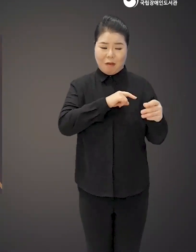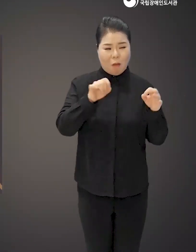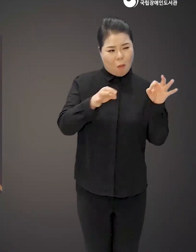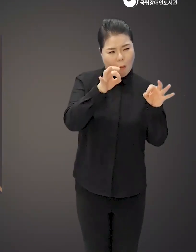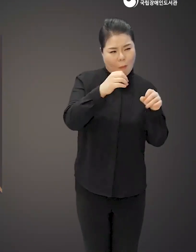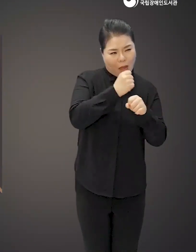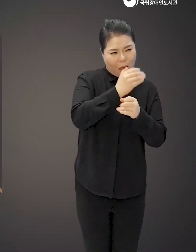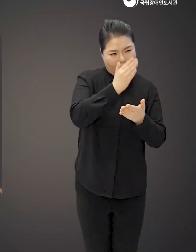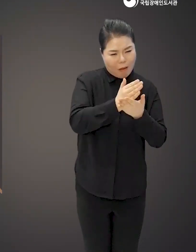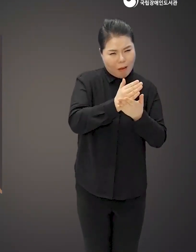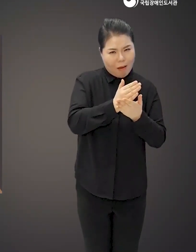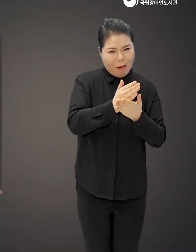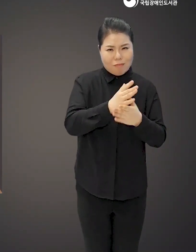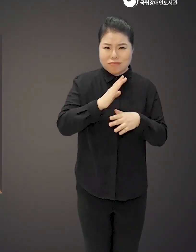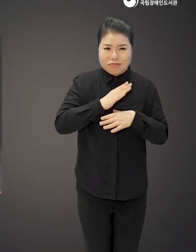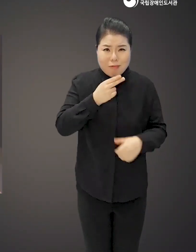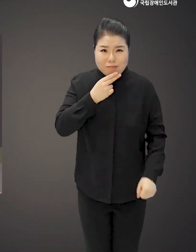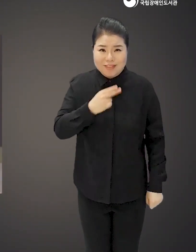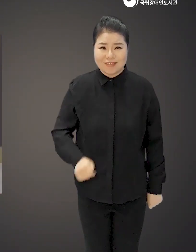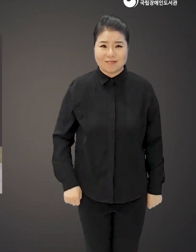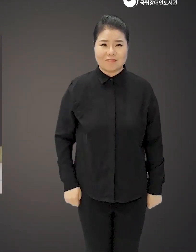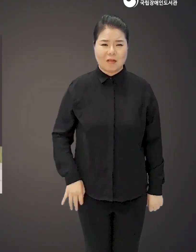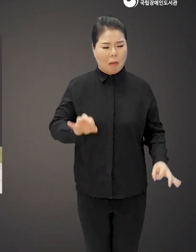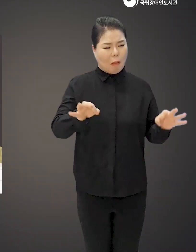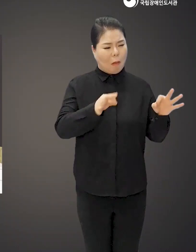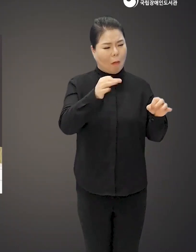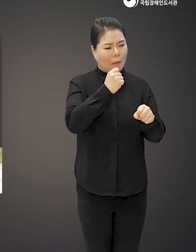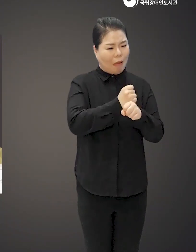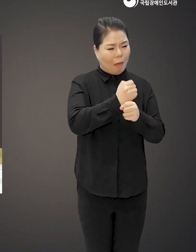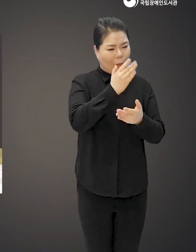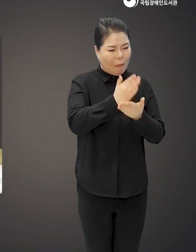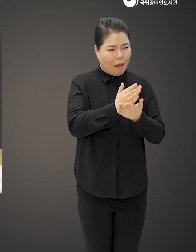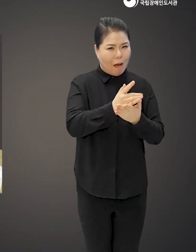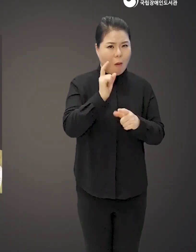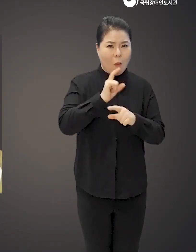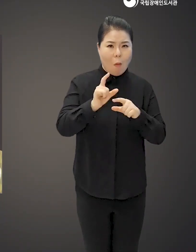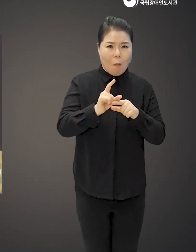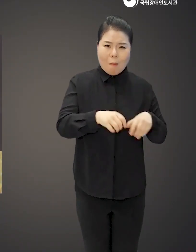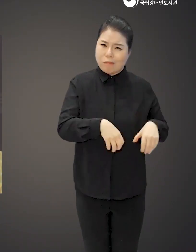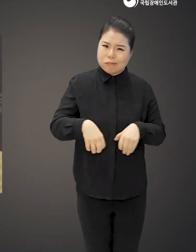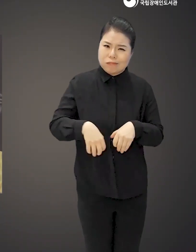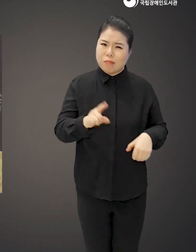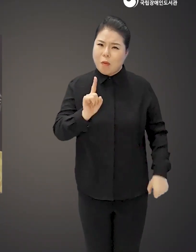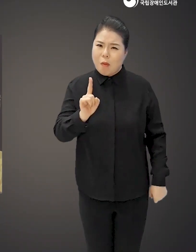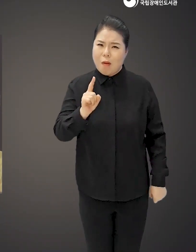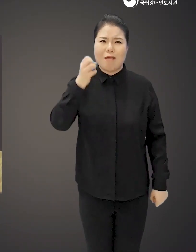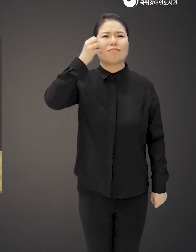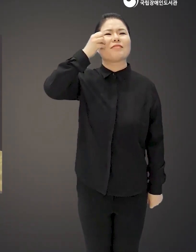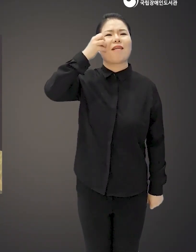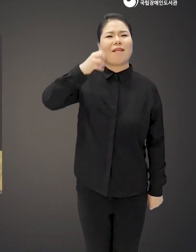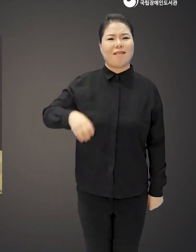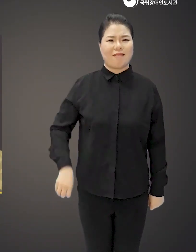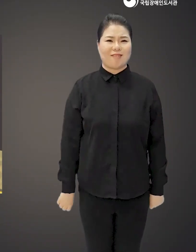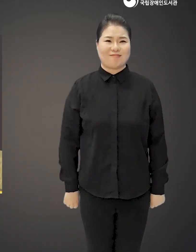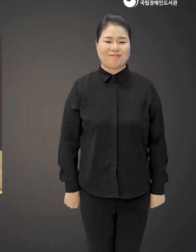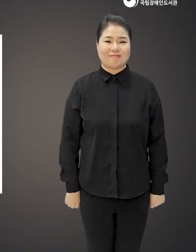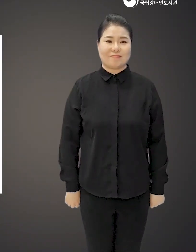꼬맬까 말까 그 말 왠지 찝찝하지 않니? 뭘 꿰맬까 말까 망설인다는 거지.